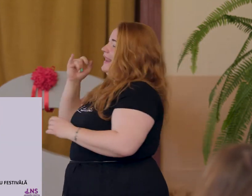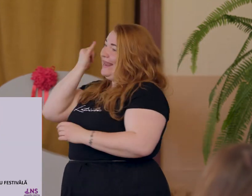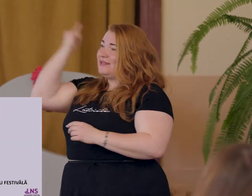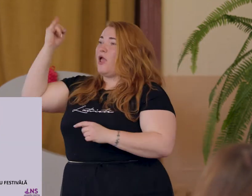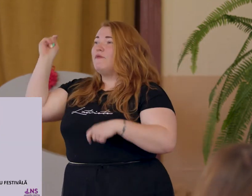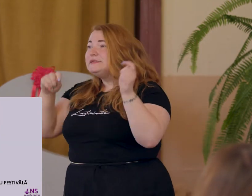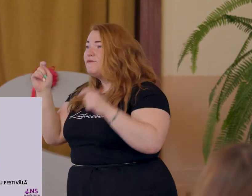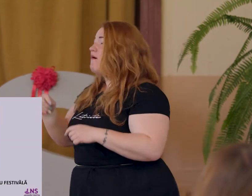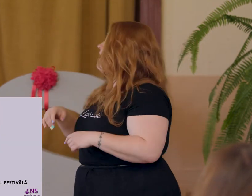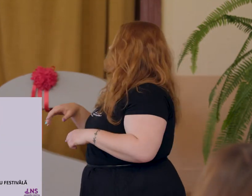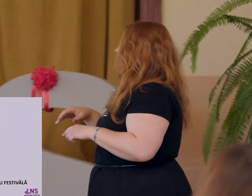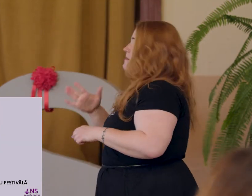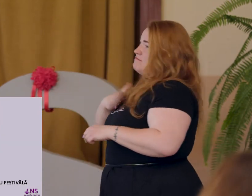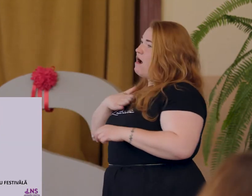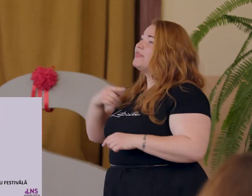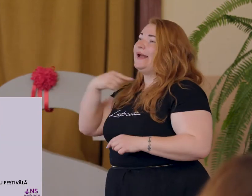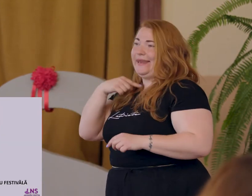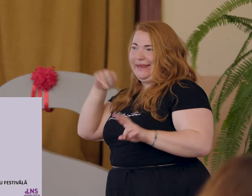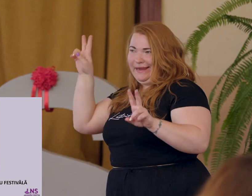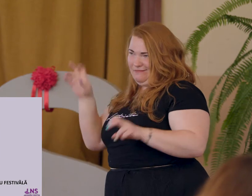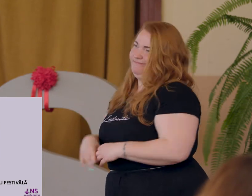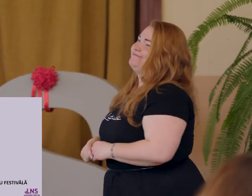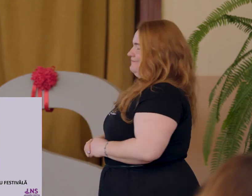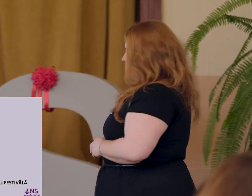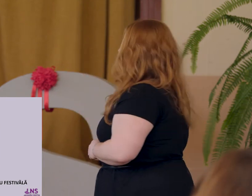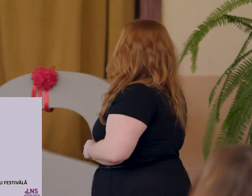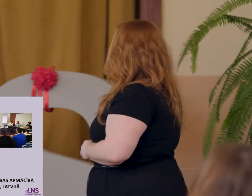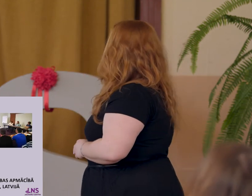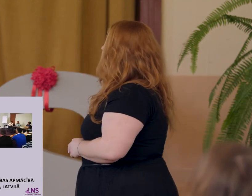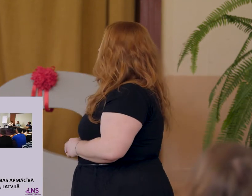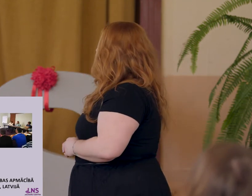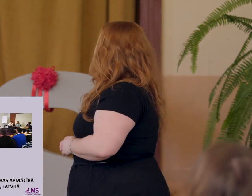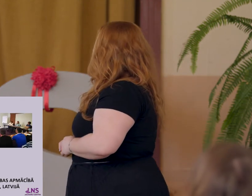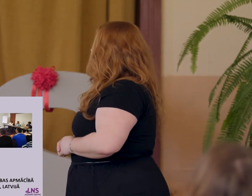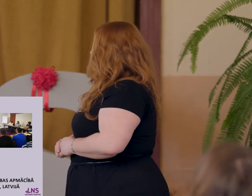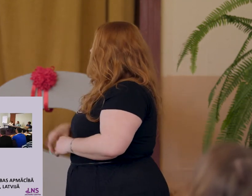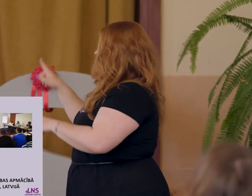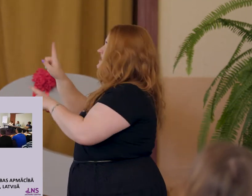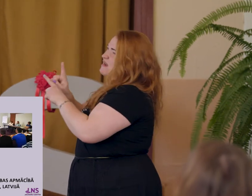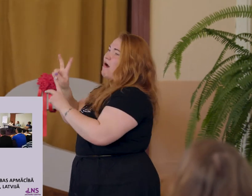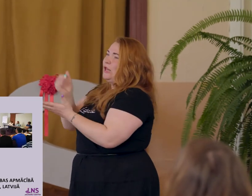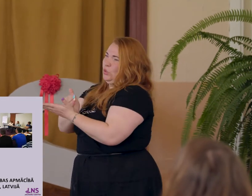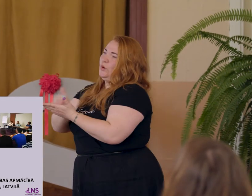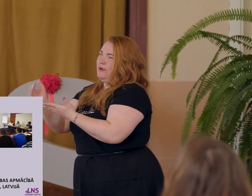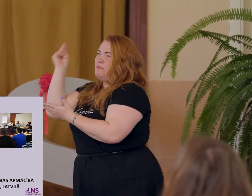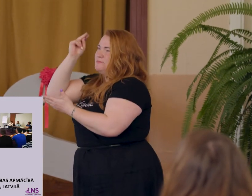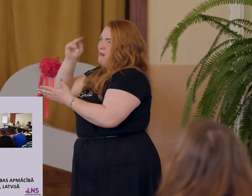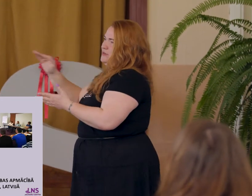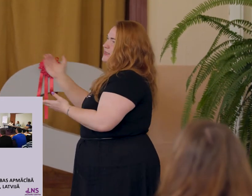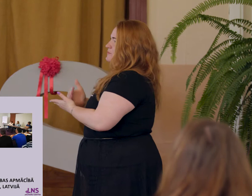meitenes arī piedalījās ideju festivālā Mana Rīga tēma. Un arī piedalījāmies, un tās